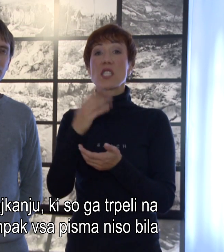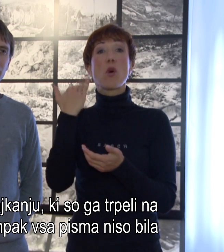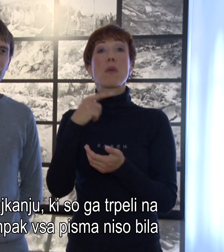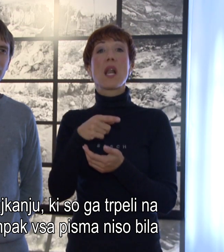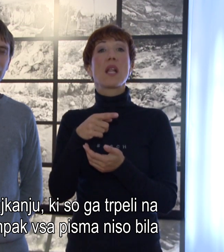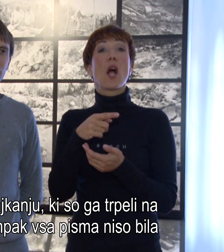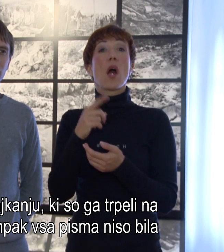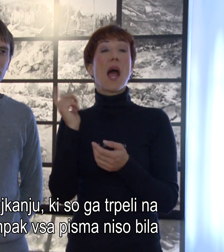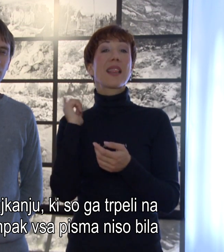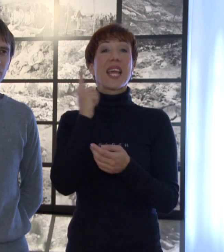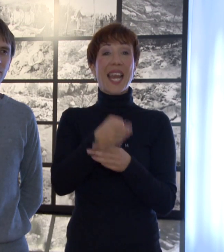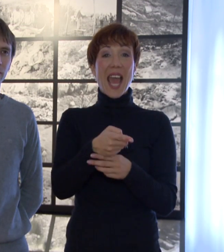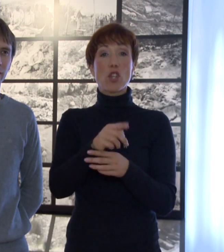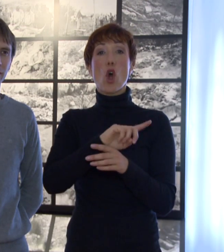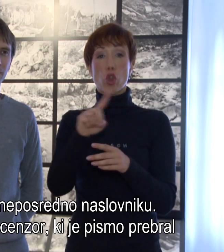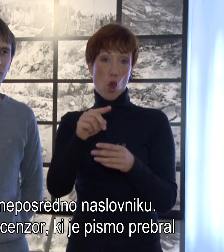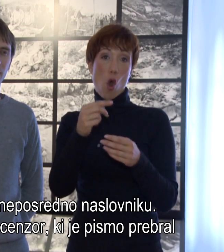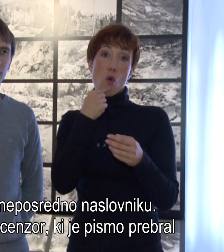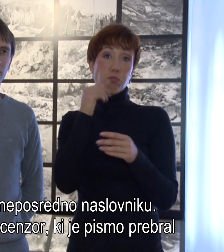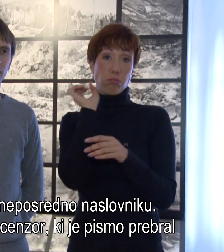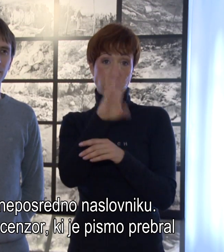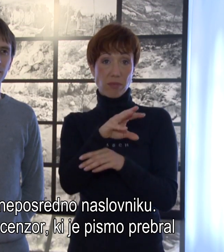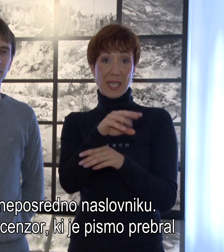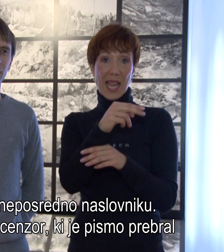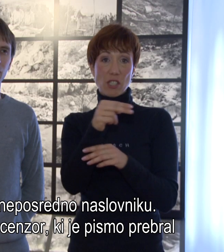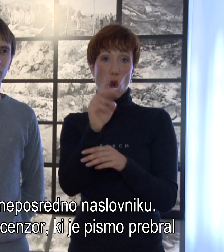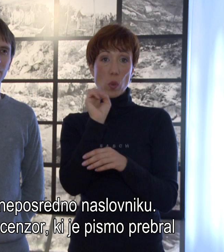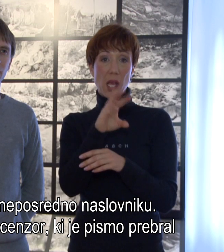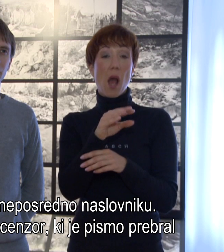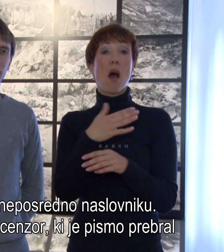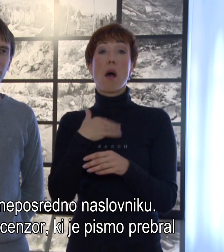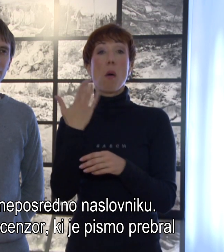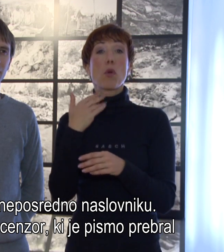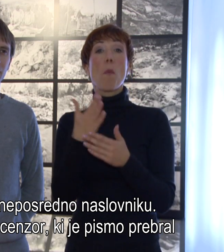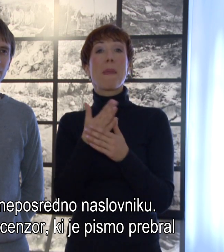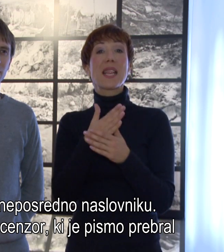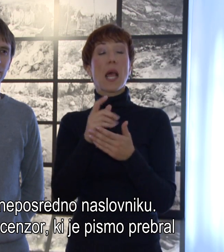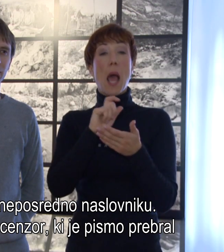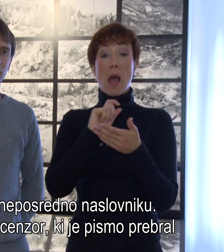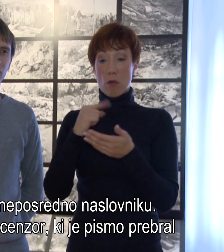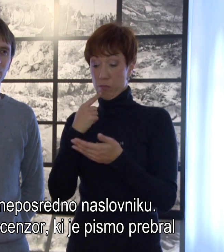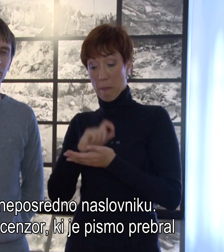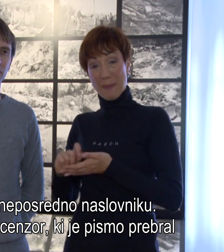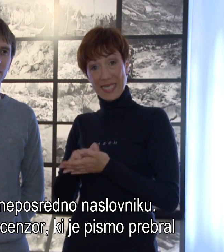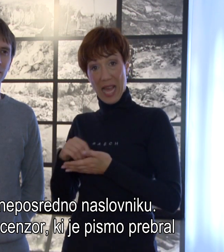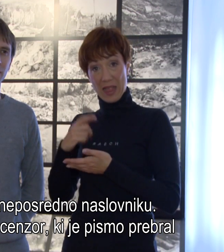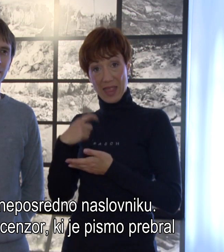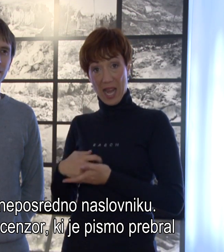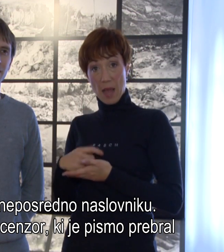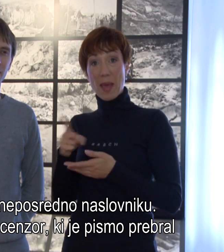prišla direktno do naslovnika, saj je bil med pisateljem in naslovnikom vmes